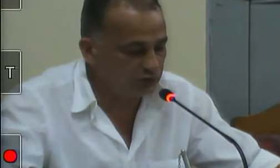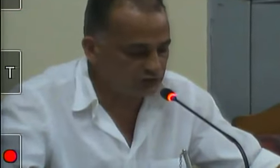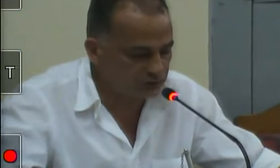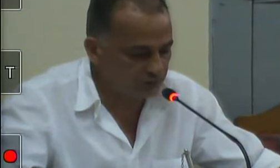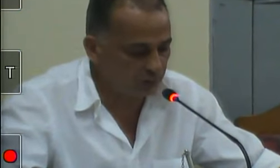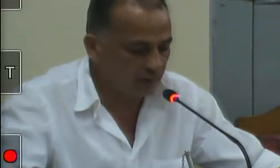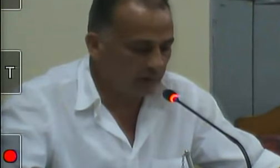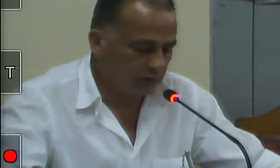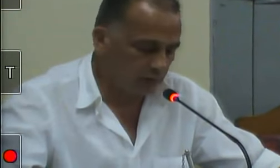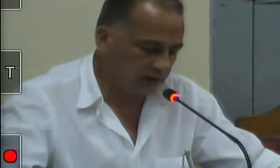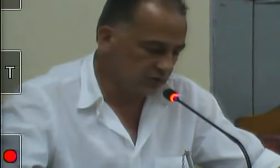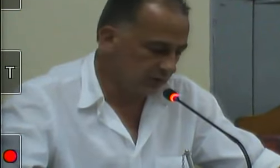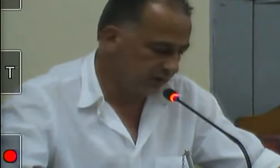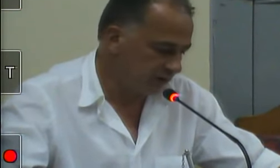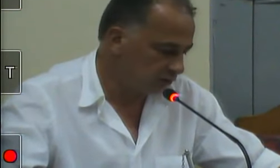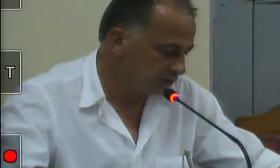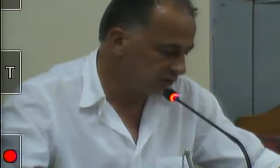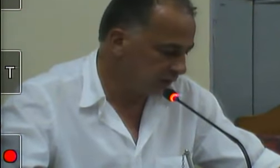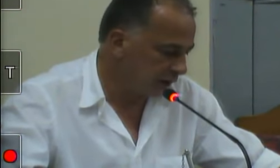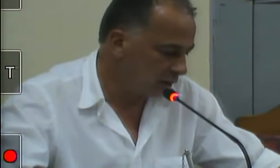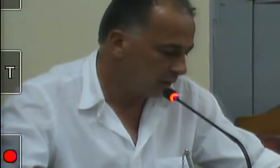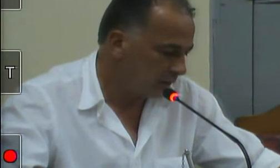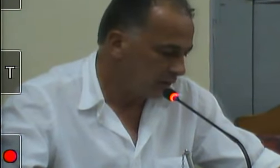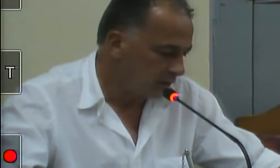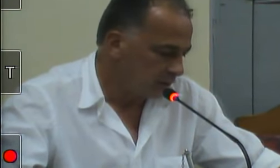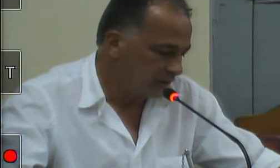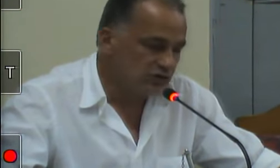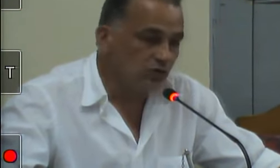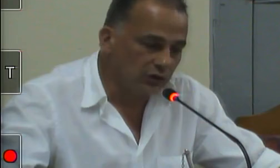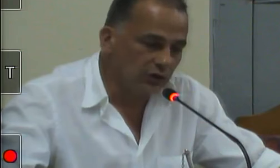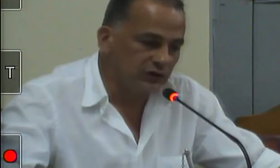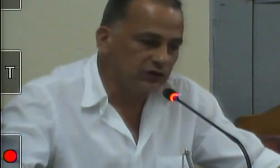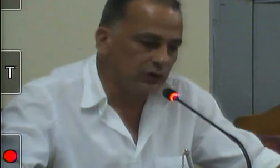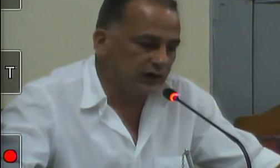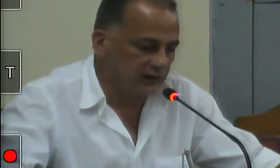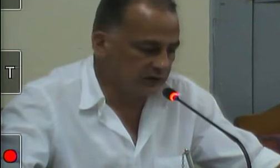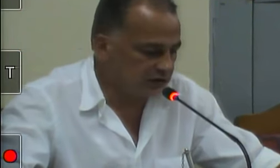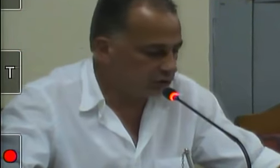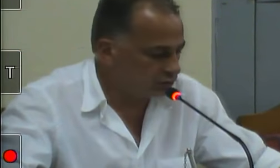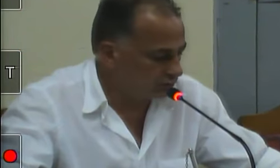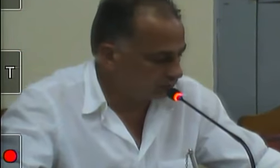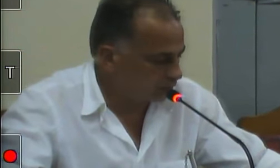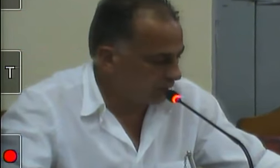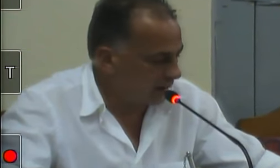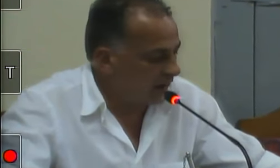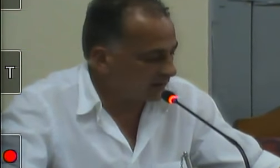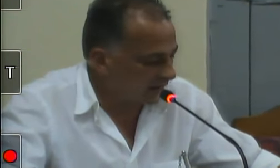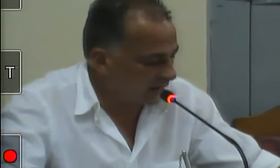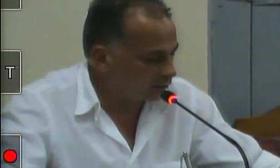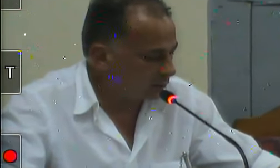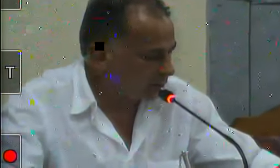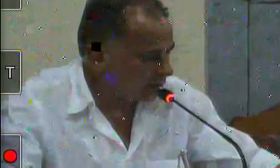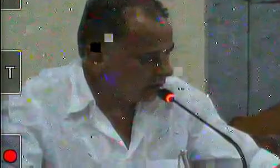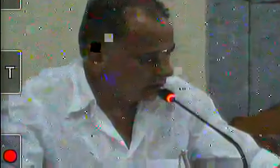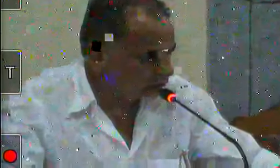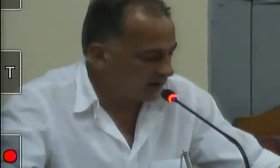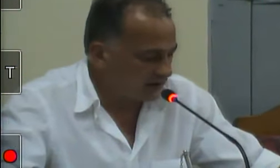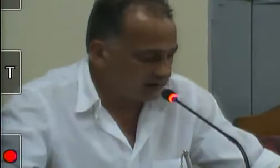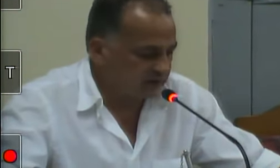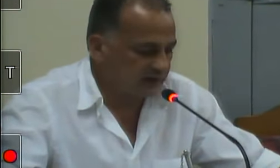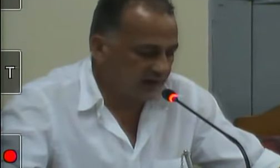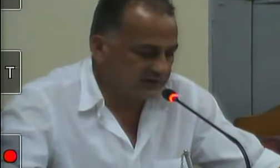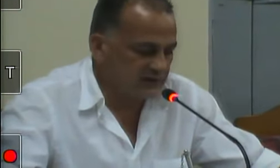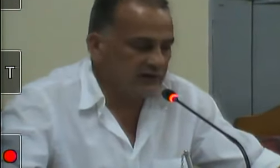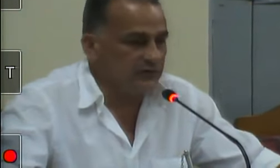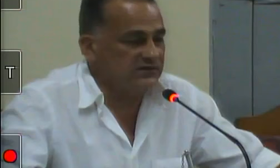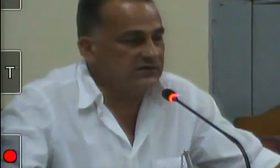do município, no caso o prefeito municipal, pessoa que eu deixo relatado nos anais